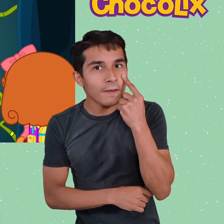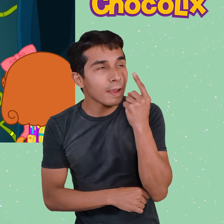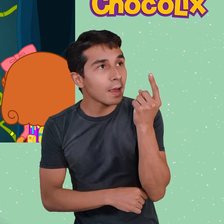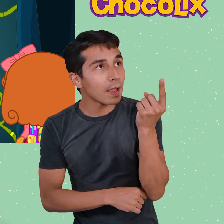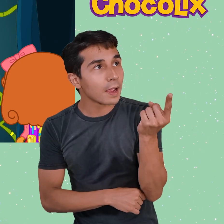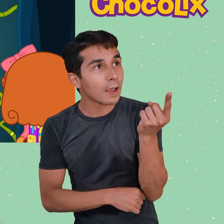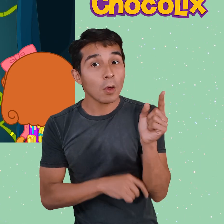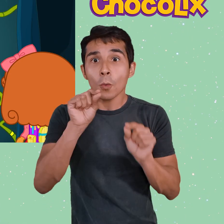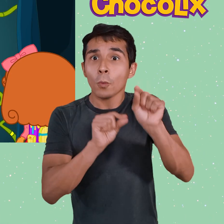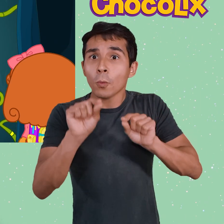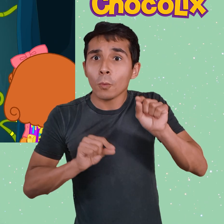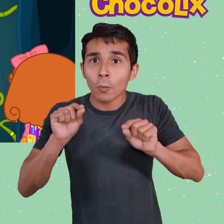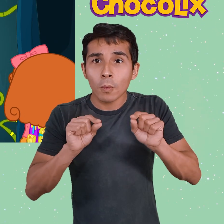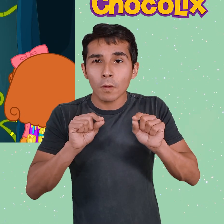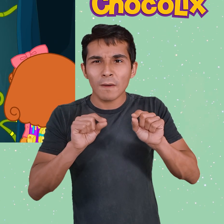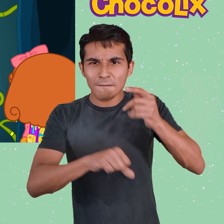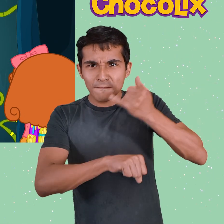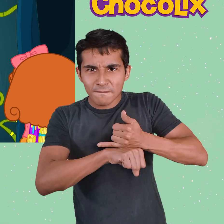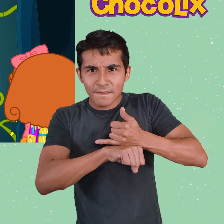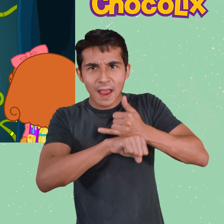O quê? É um disco de metal.